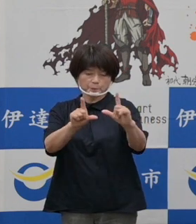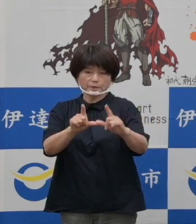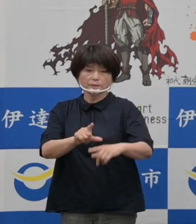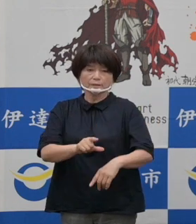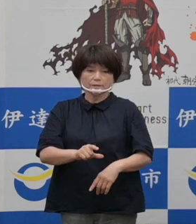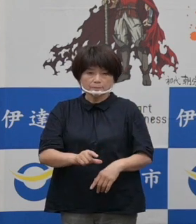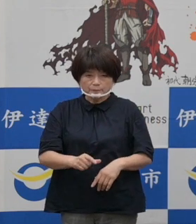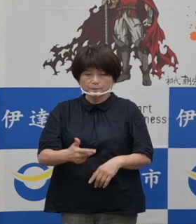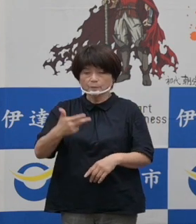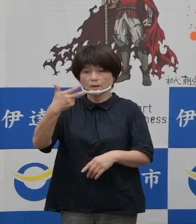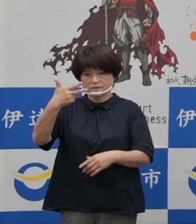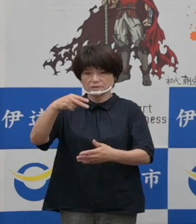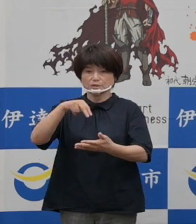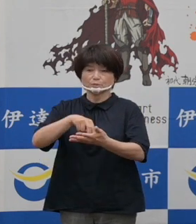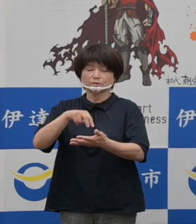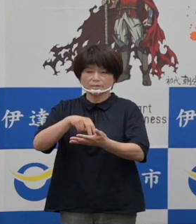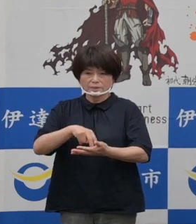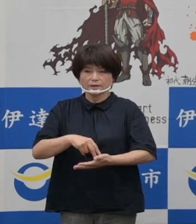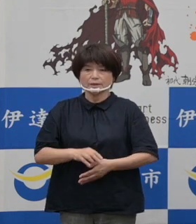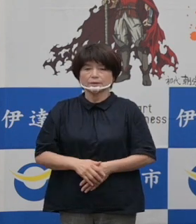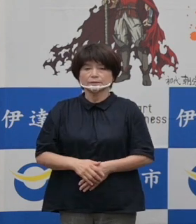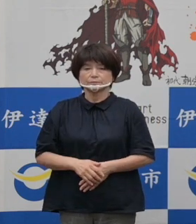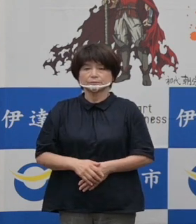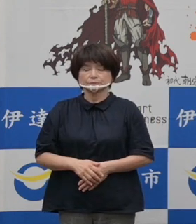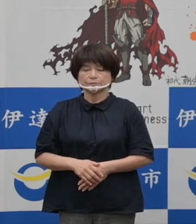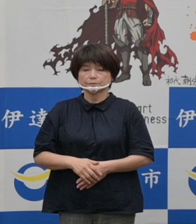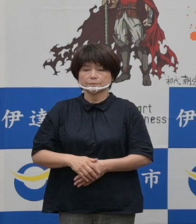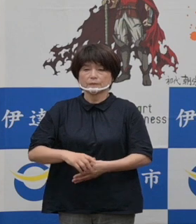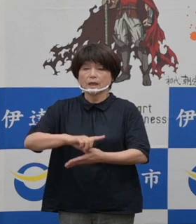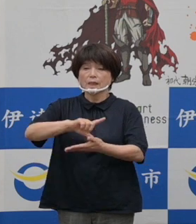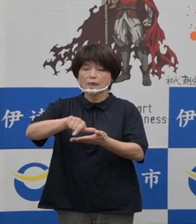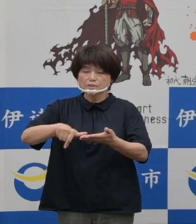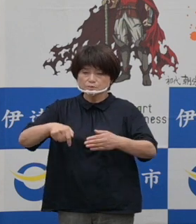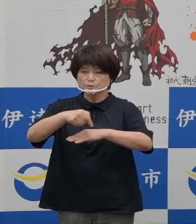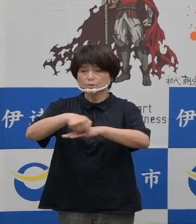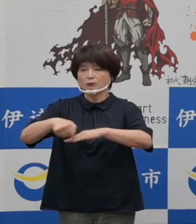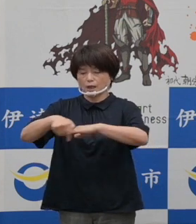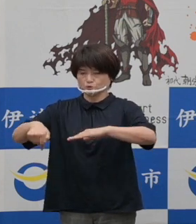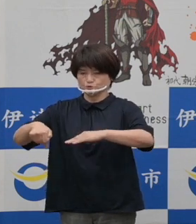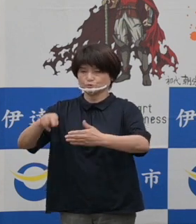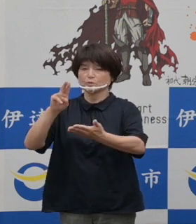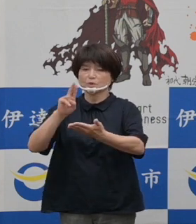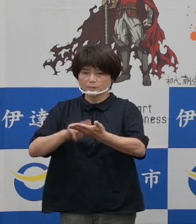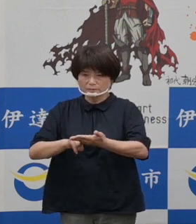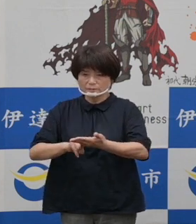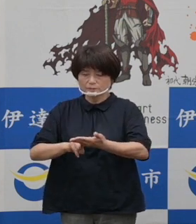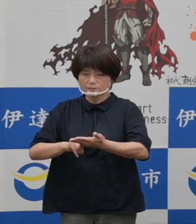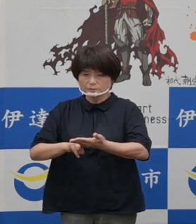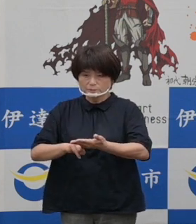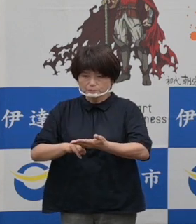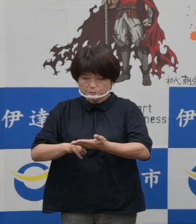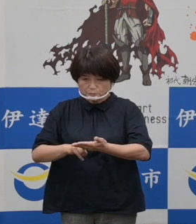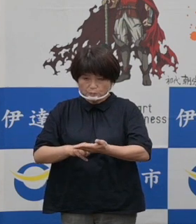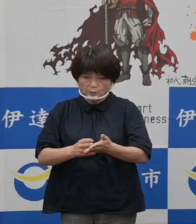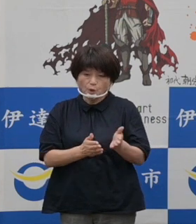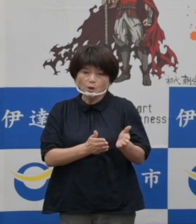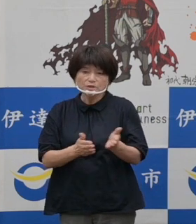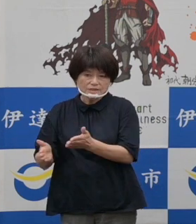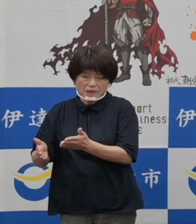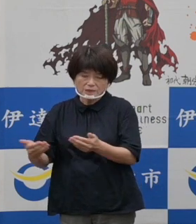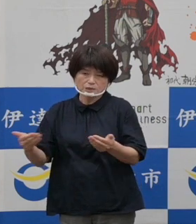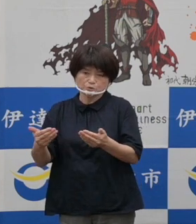まあ、今までもお話をしておりますように、地区計画を決定をいたしまして、そして土地区画整理事業を実施をす